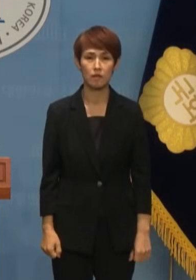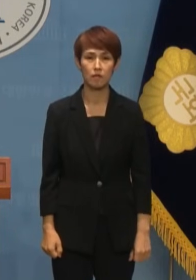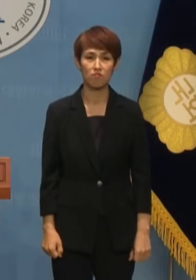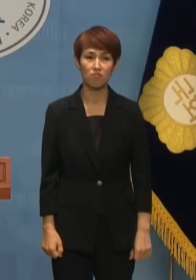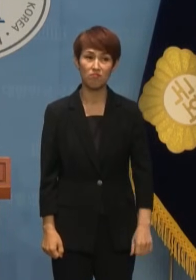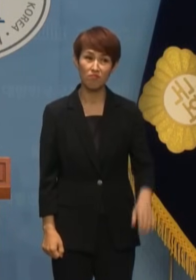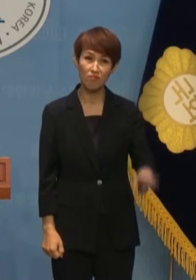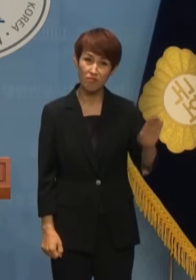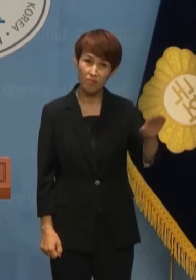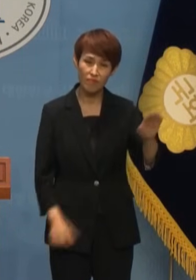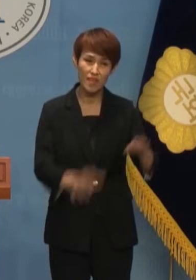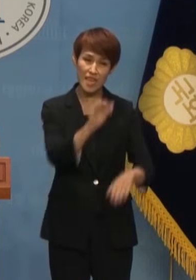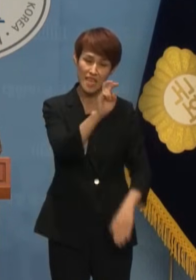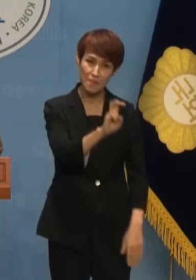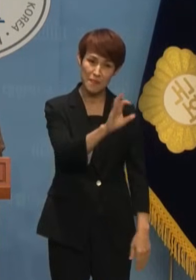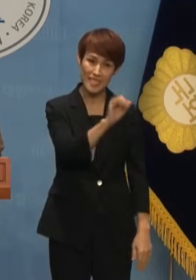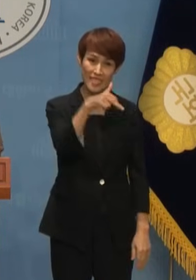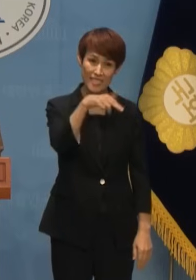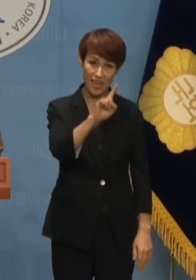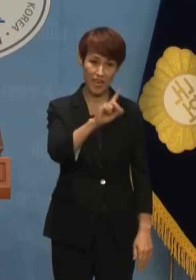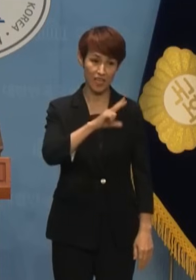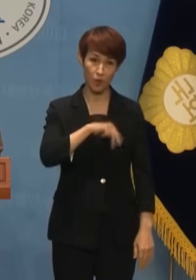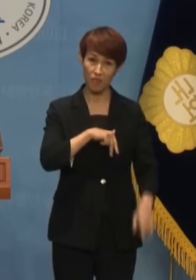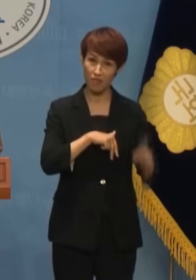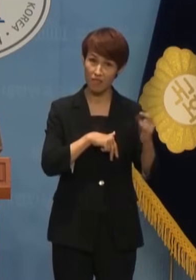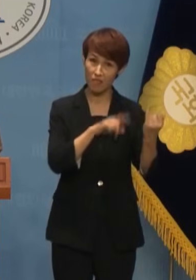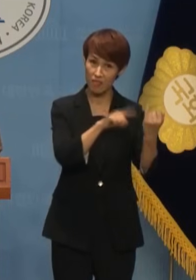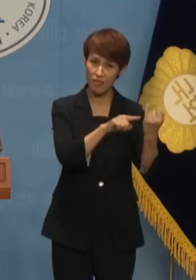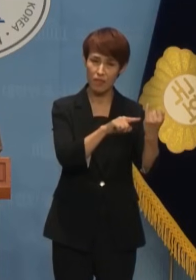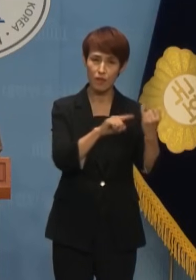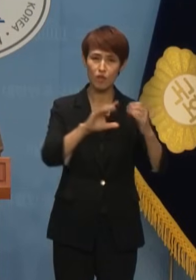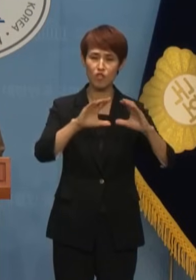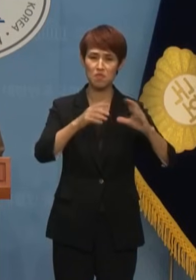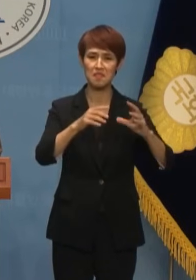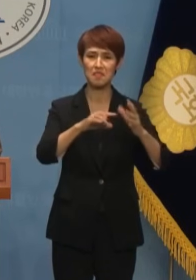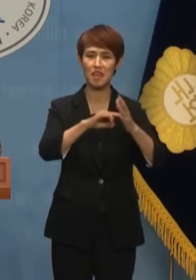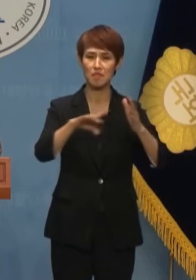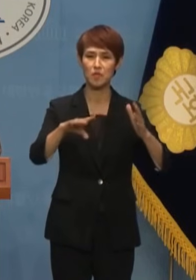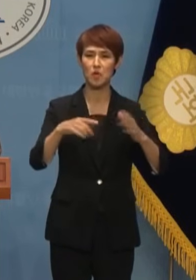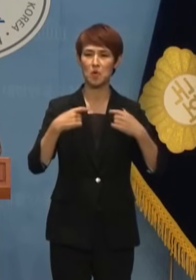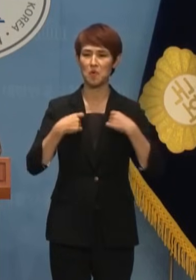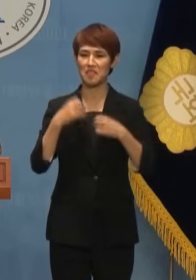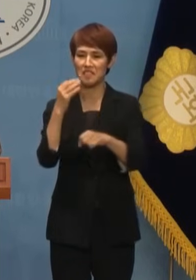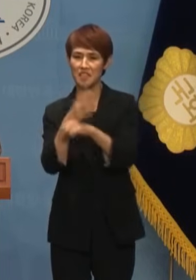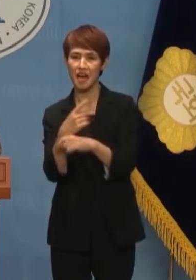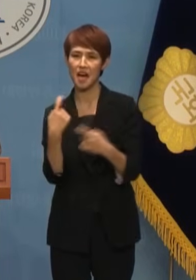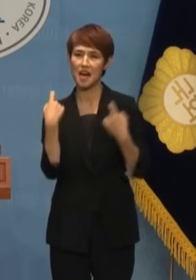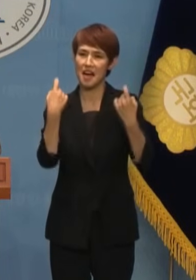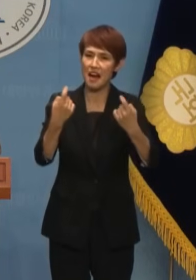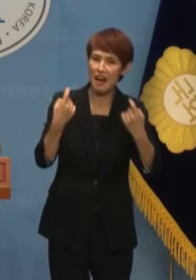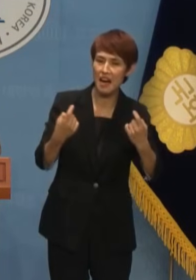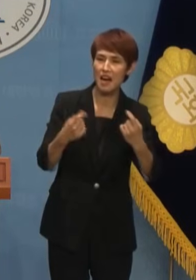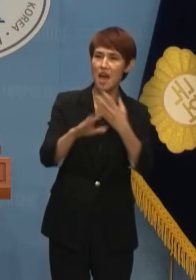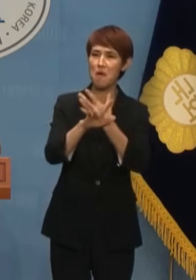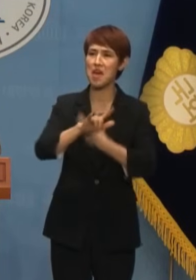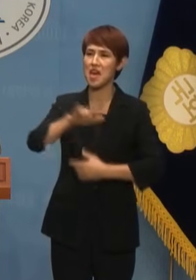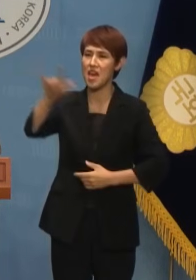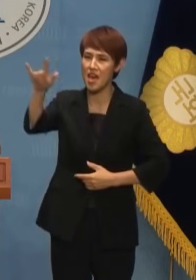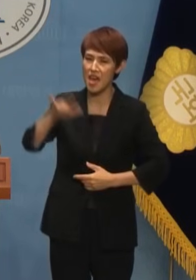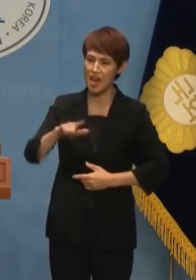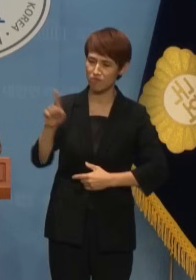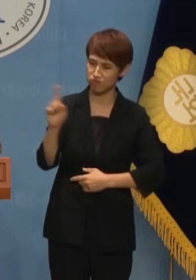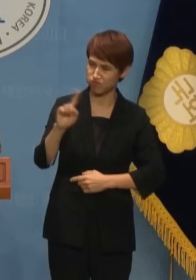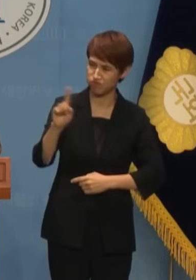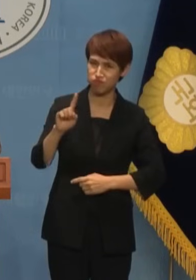국민의힘 임이자 의원은 국민 혈세로 옷을 사고 관광하고 없는 해외 일정을